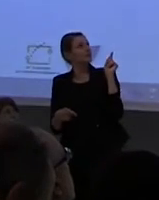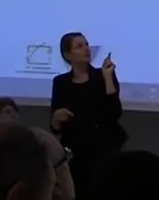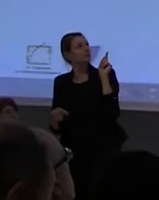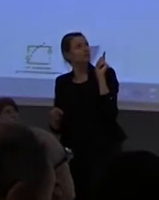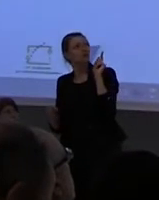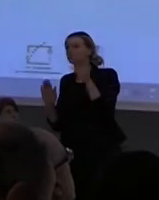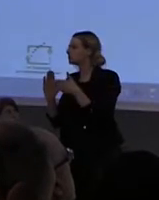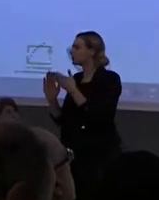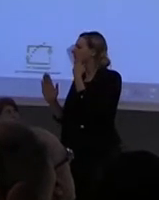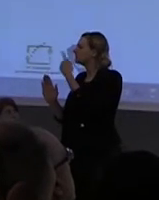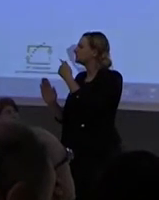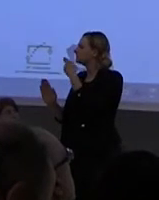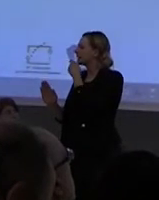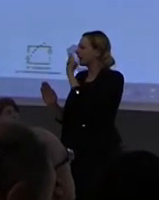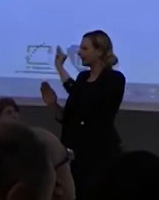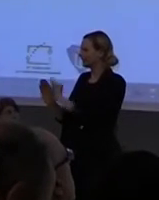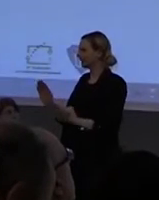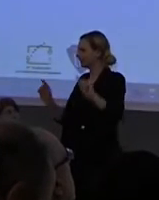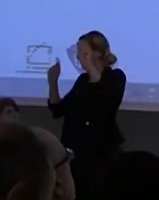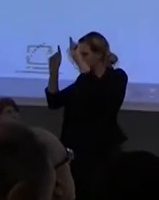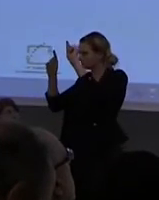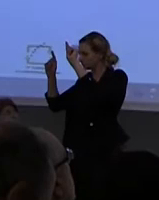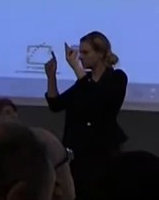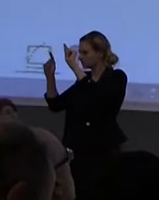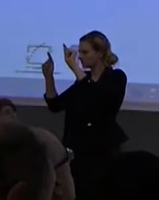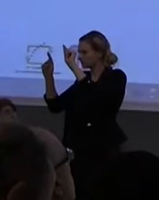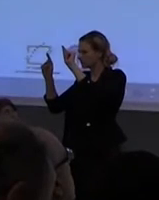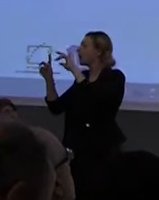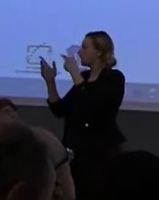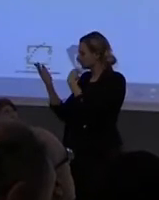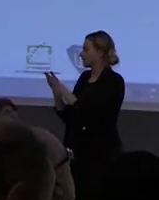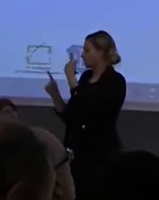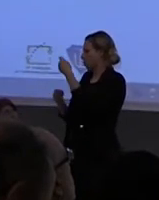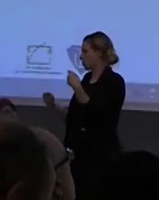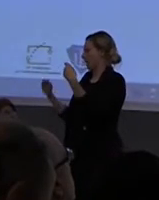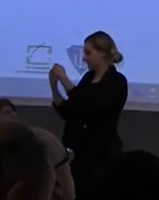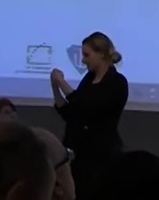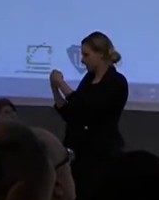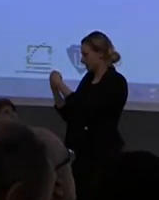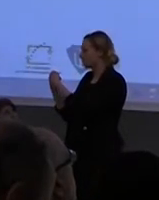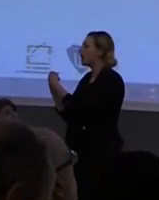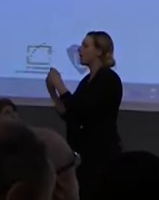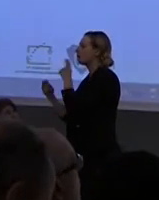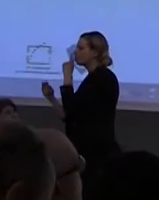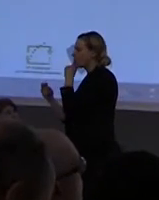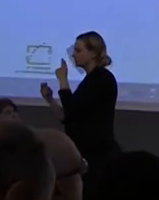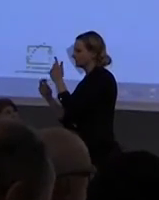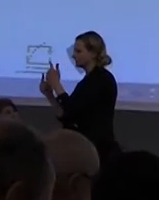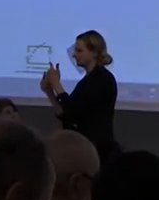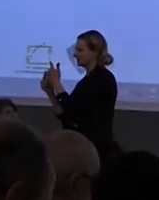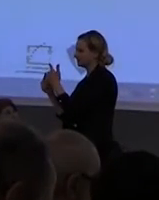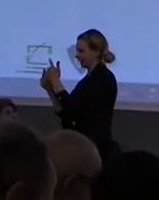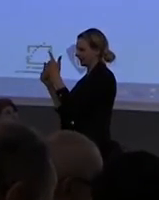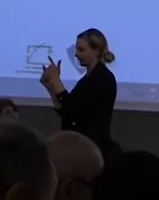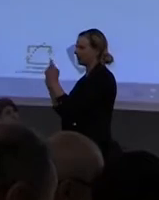školy zelené a tuším bledě modré, a potom